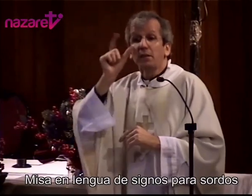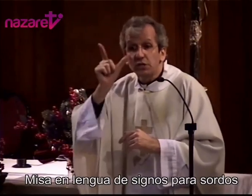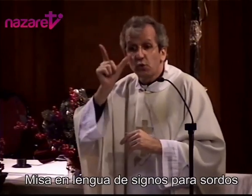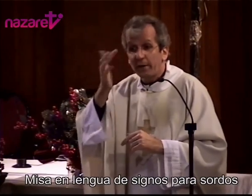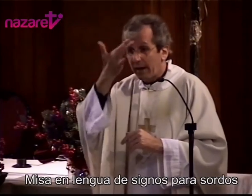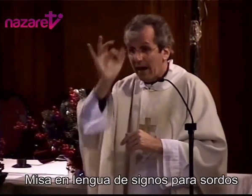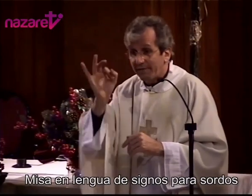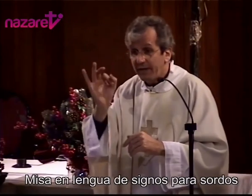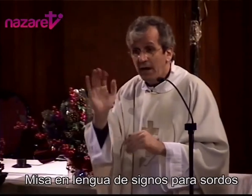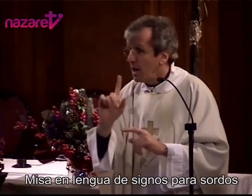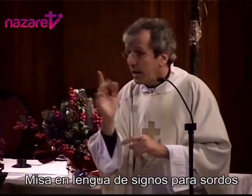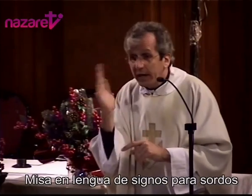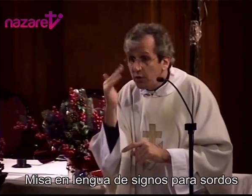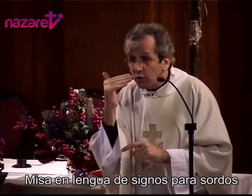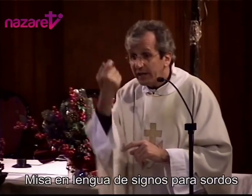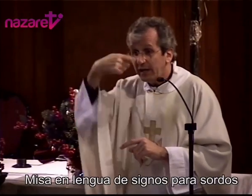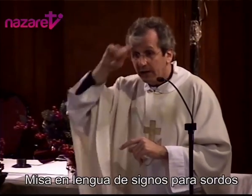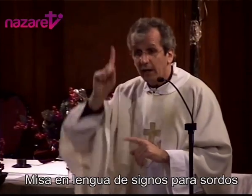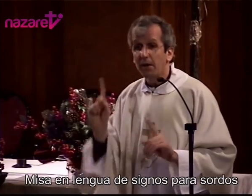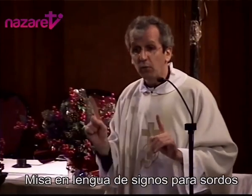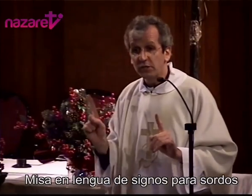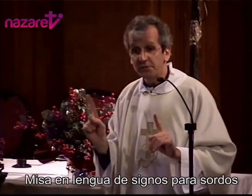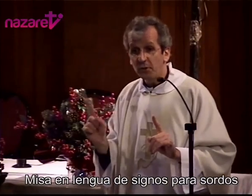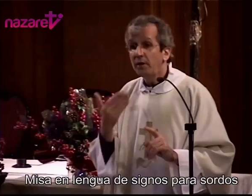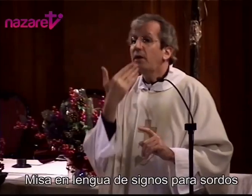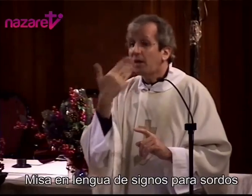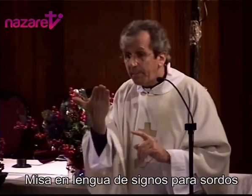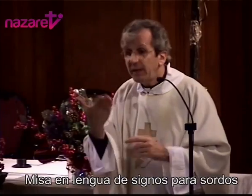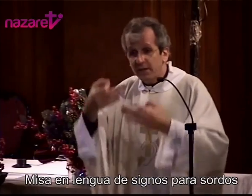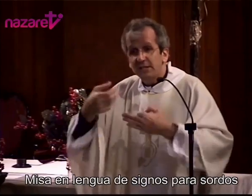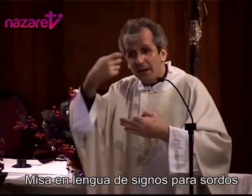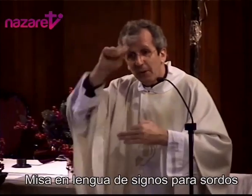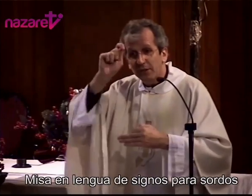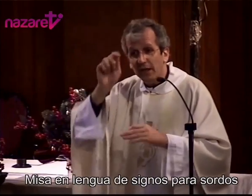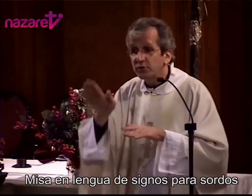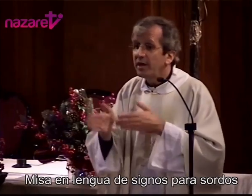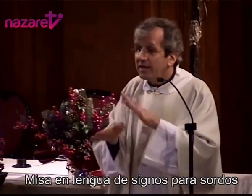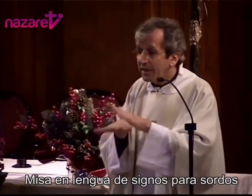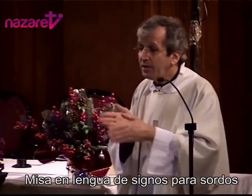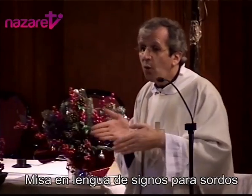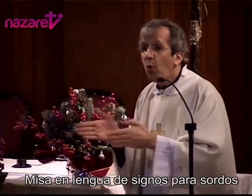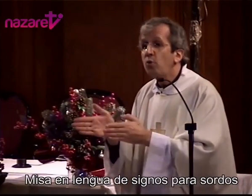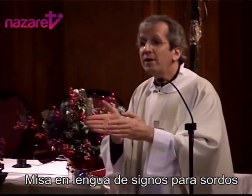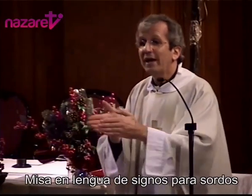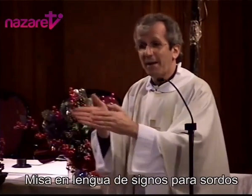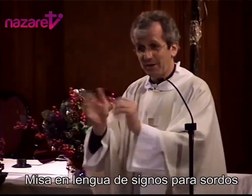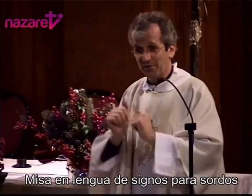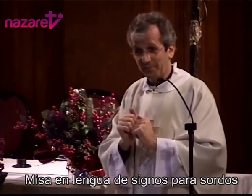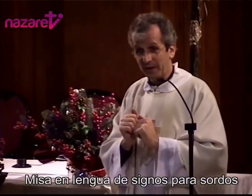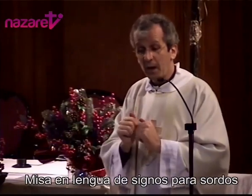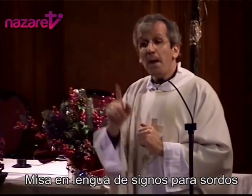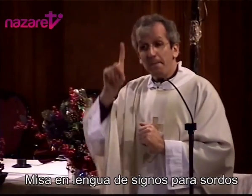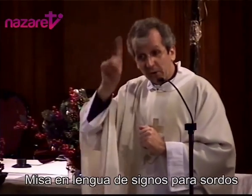también descubren la fe, que no tienen el bautismo y que piden ser bautizados y hacen un